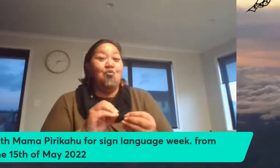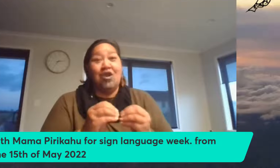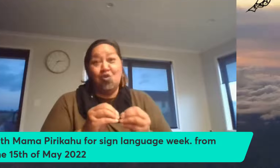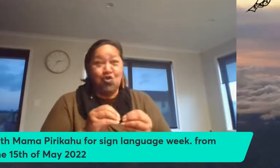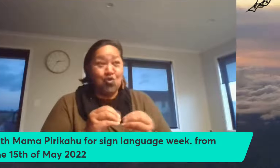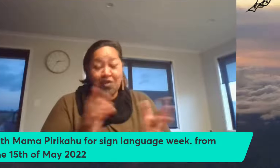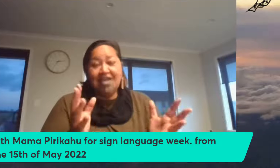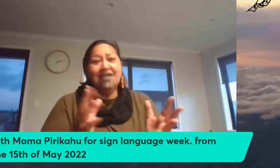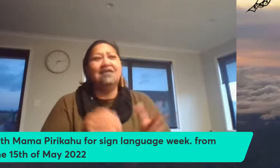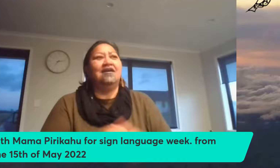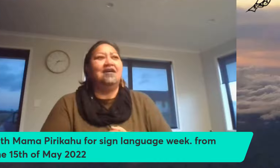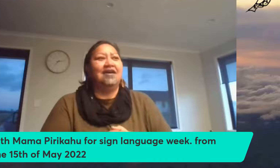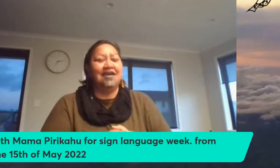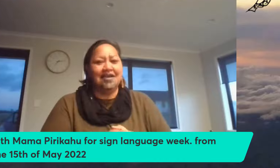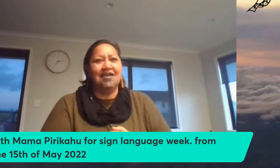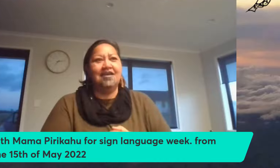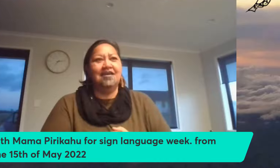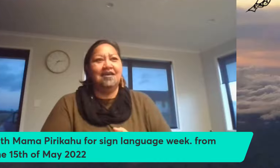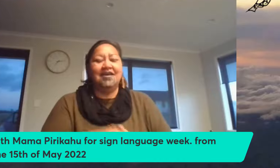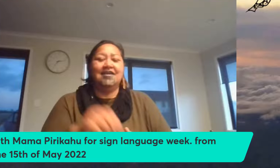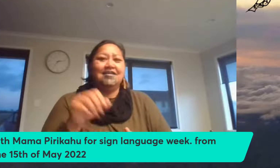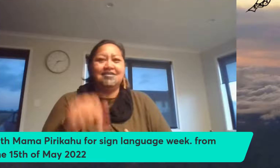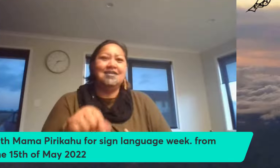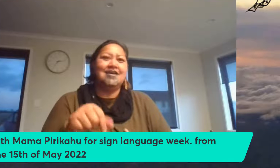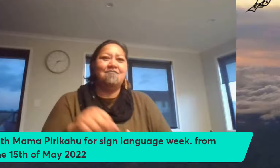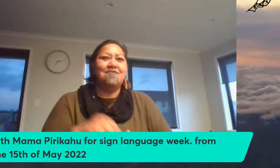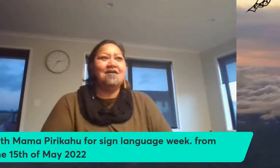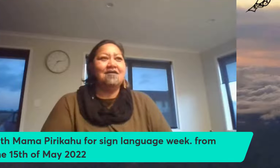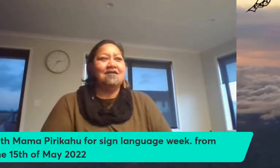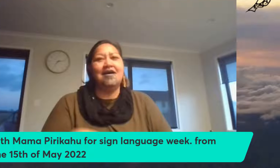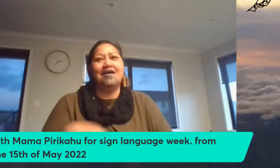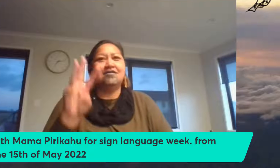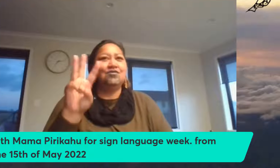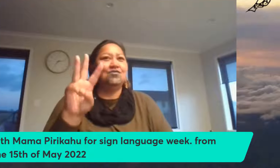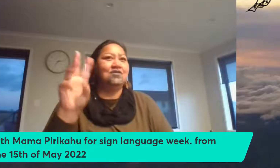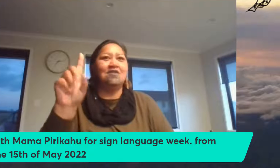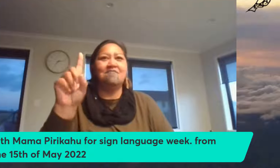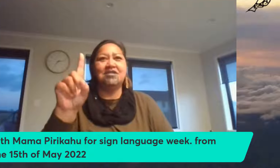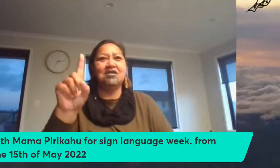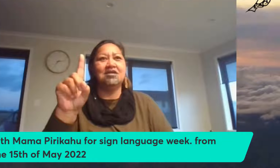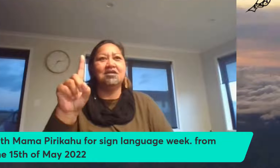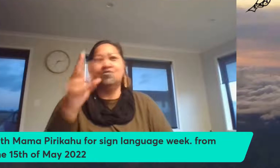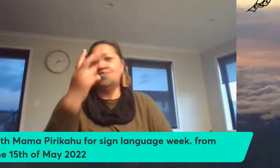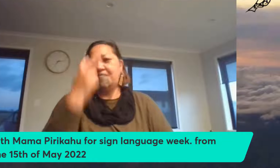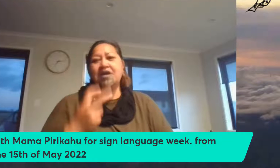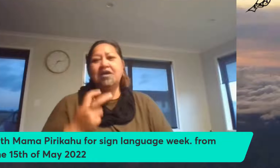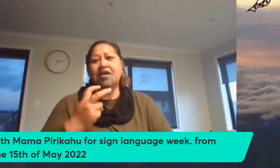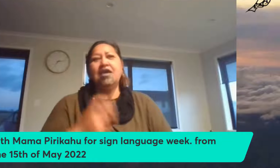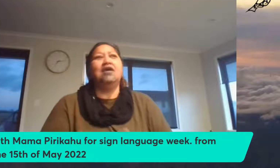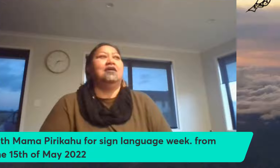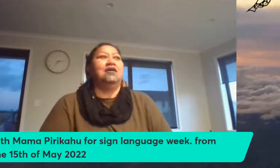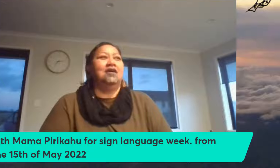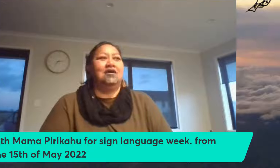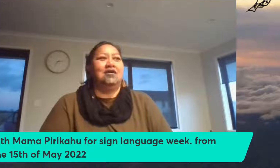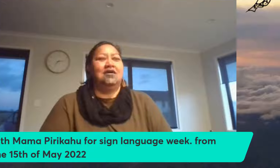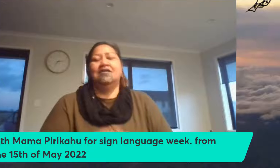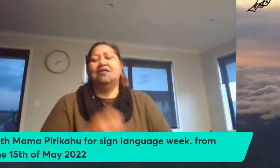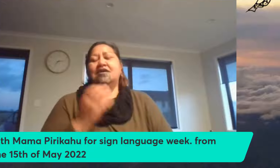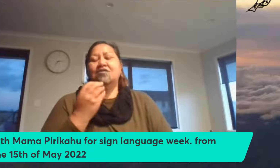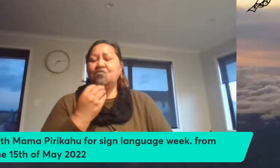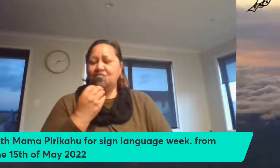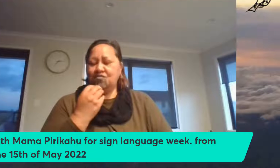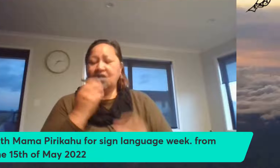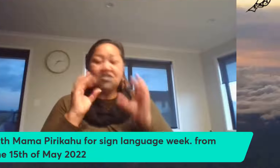He wero nui, engari I tēnei wā, tori tkaimata I tōna pakeke,